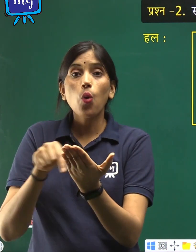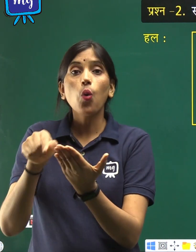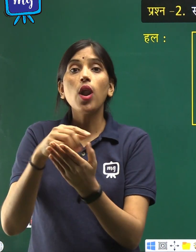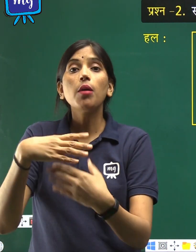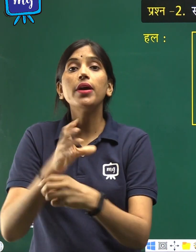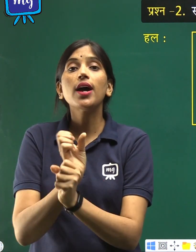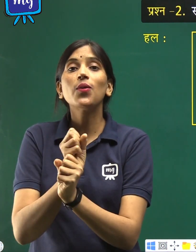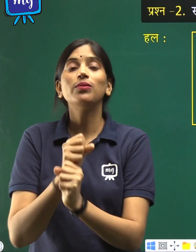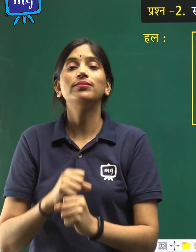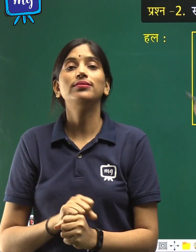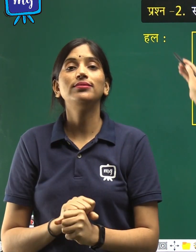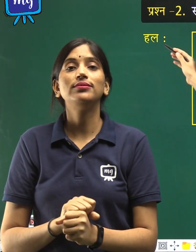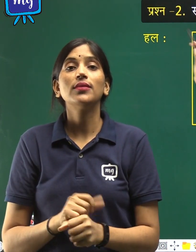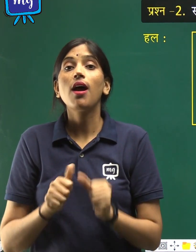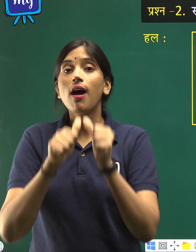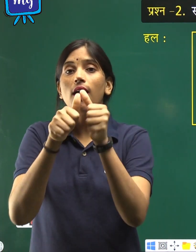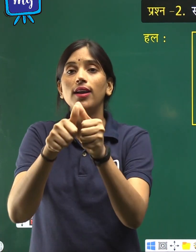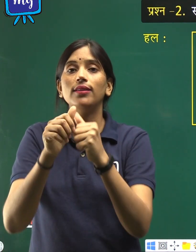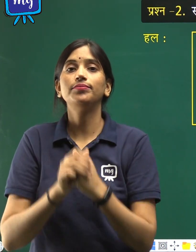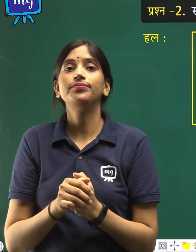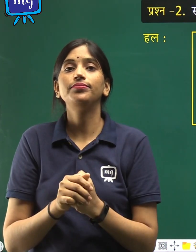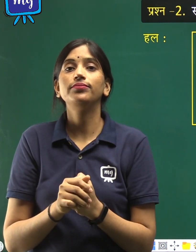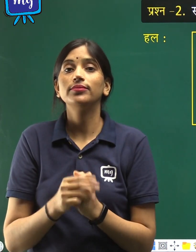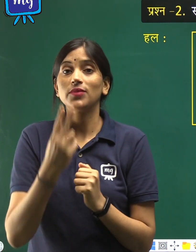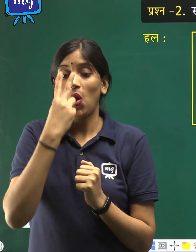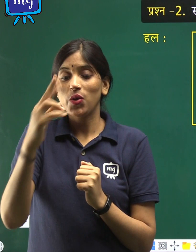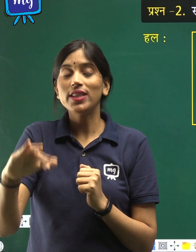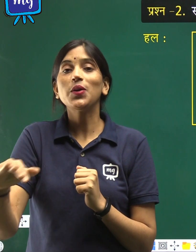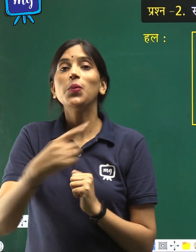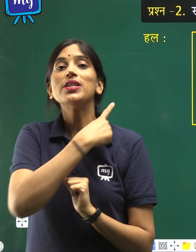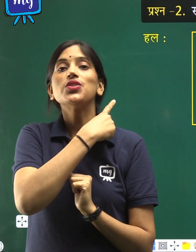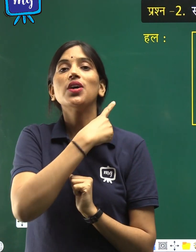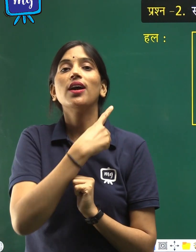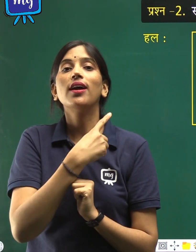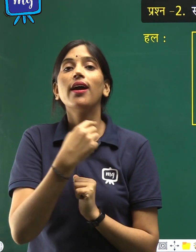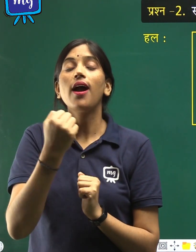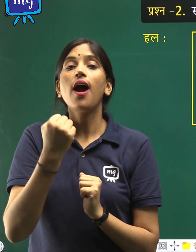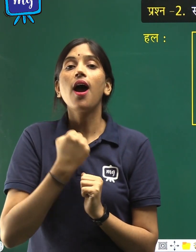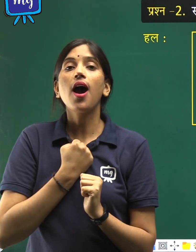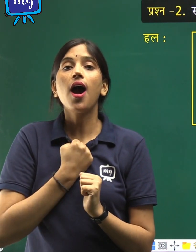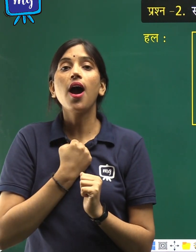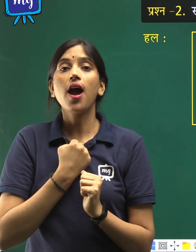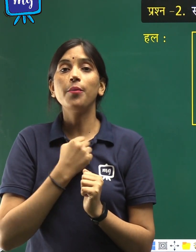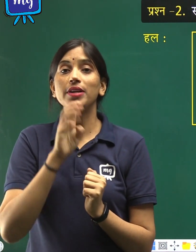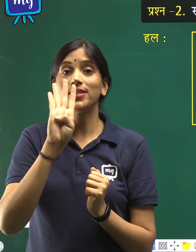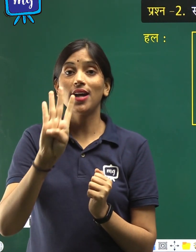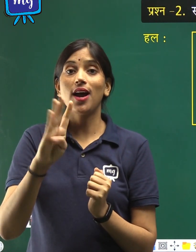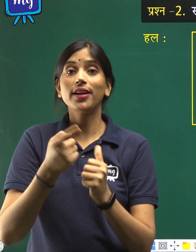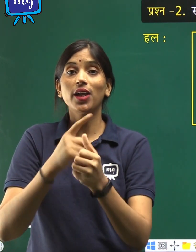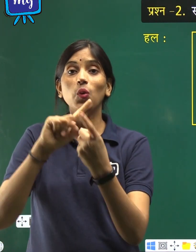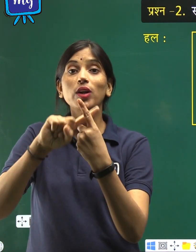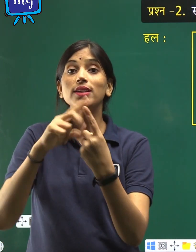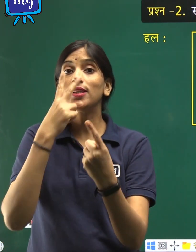बनाओ। हल। देखो बच्चों, हमें 4 के गुणज देखने